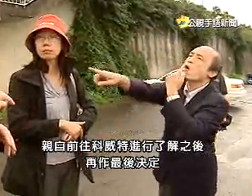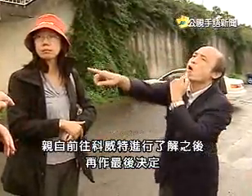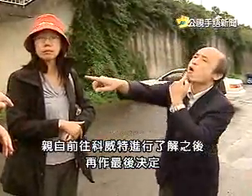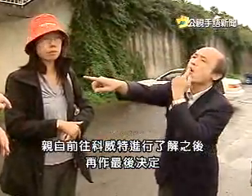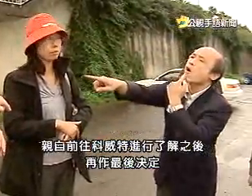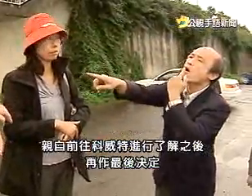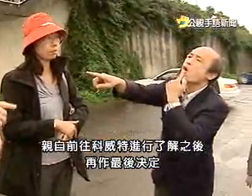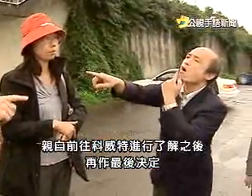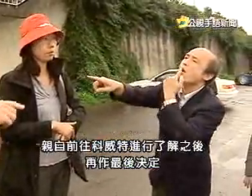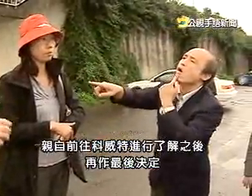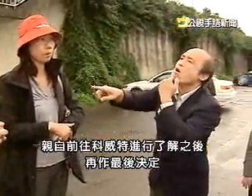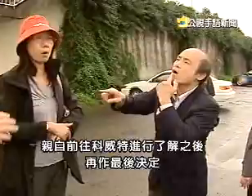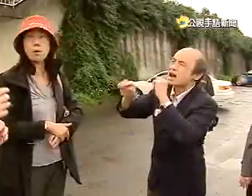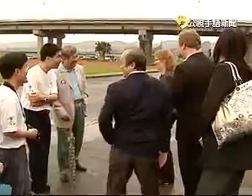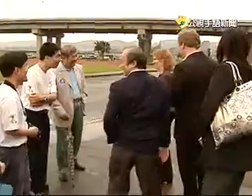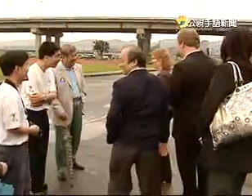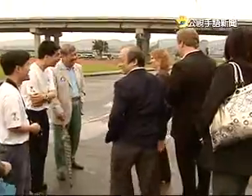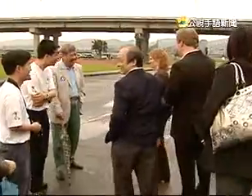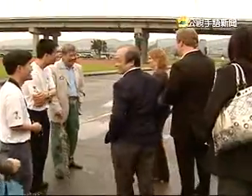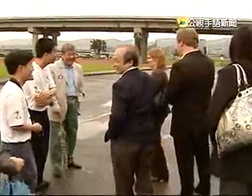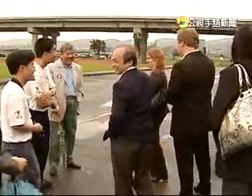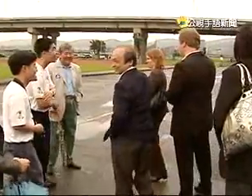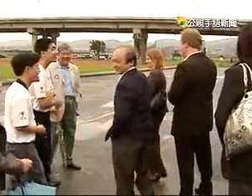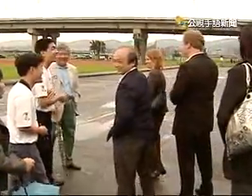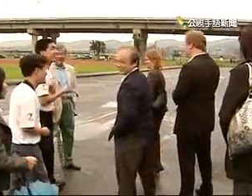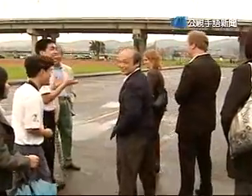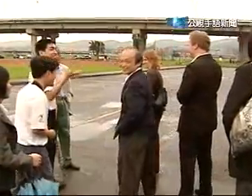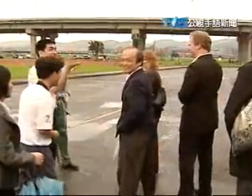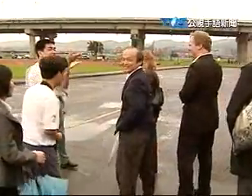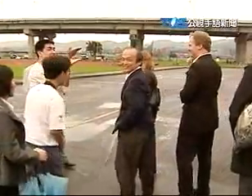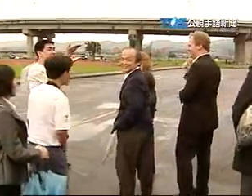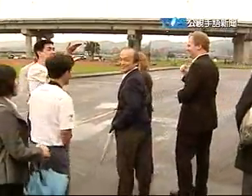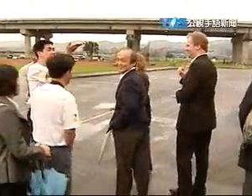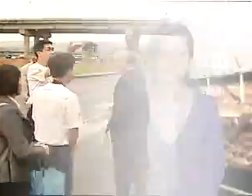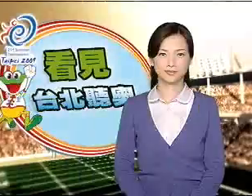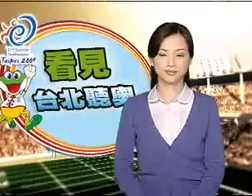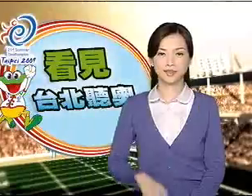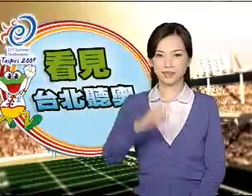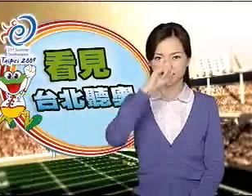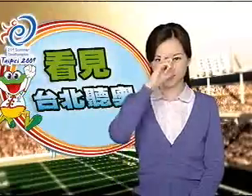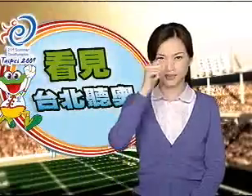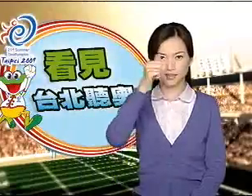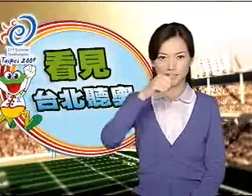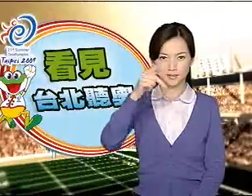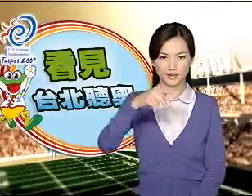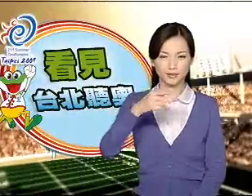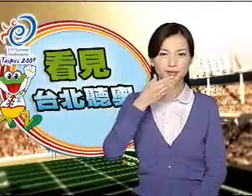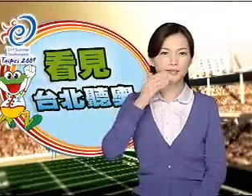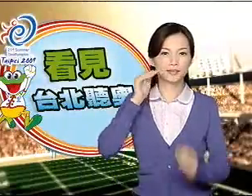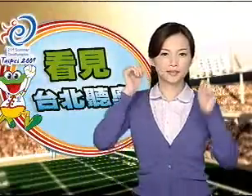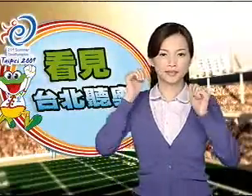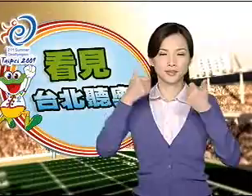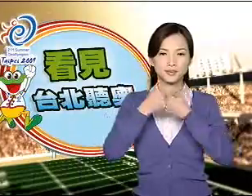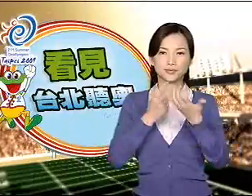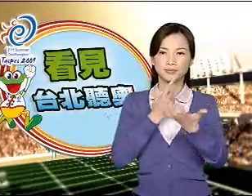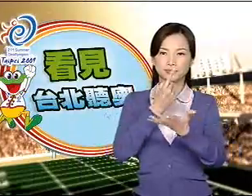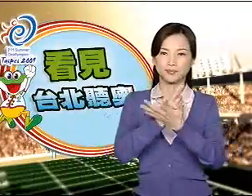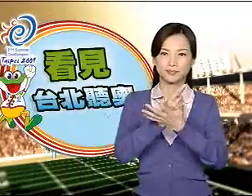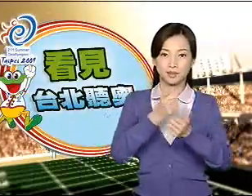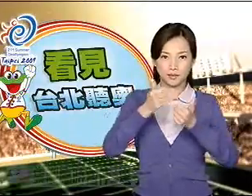后再做最后决定。记者陈秀玲、黄宝彤台北报道。 为了要参加这次亚太听障运动会，